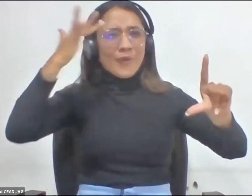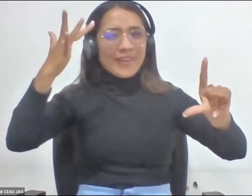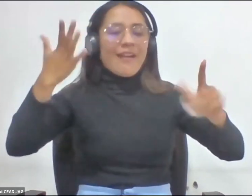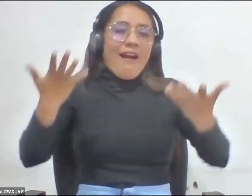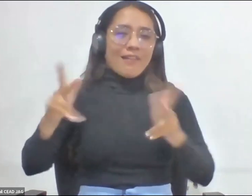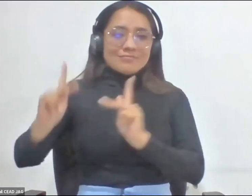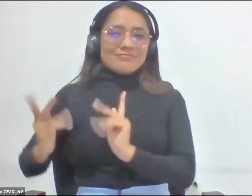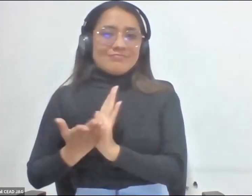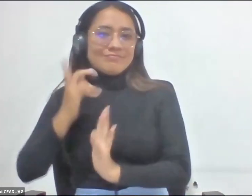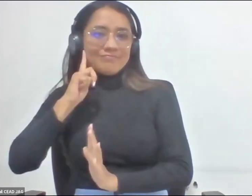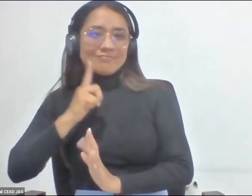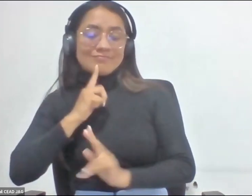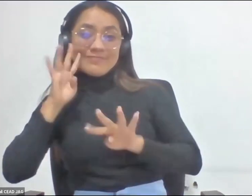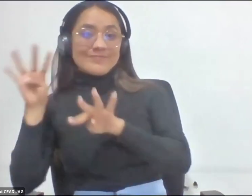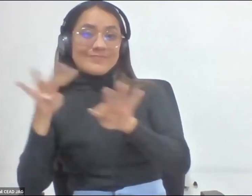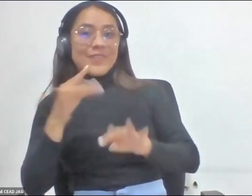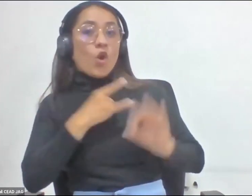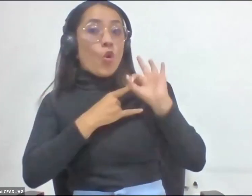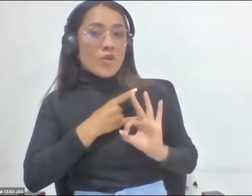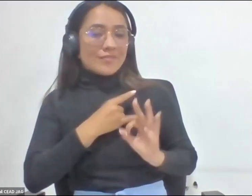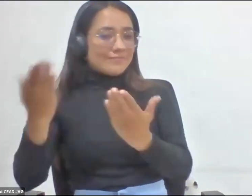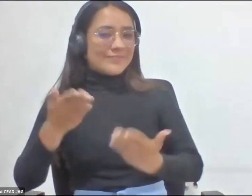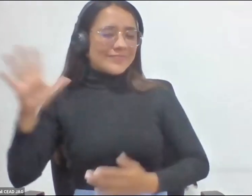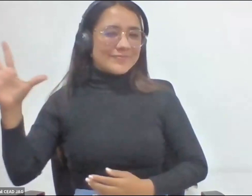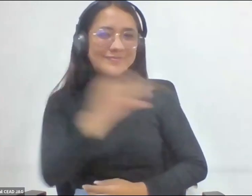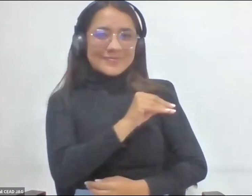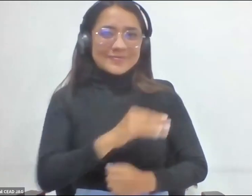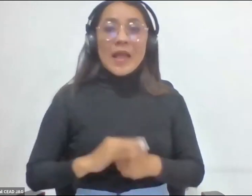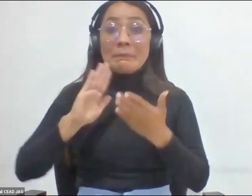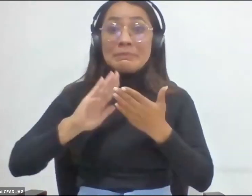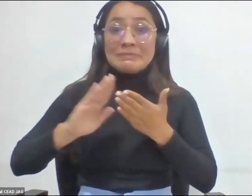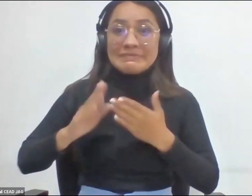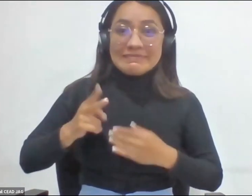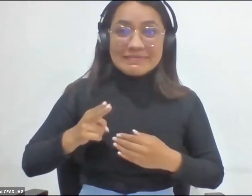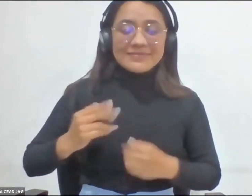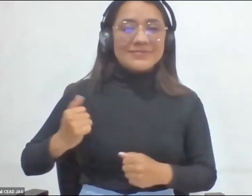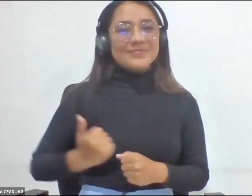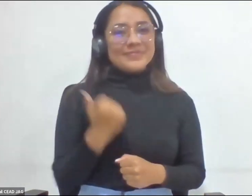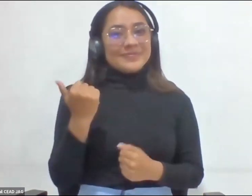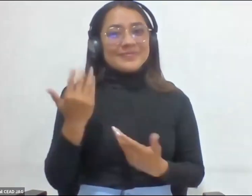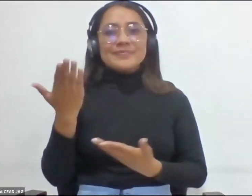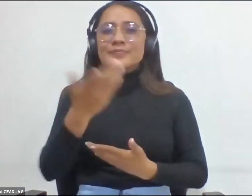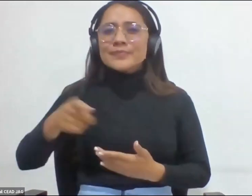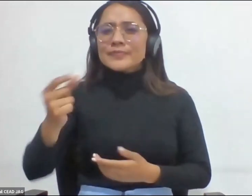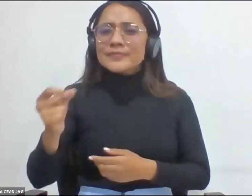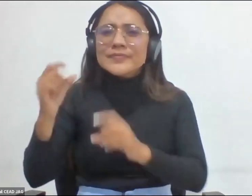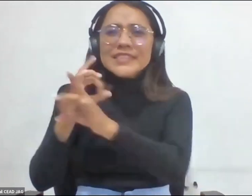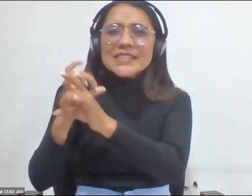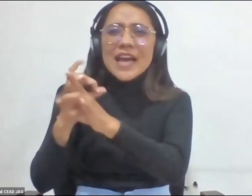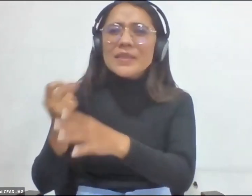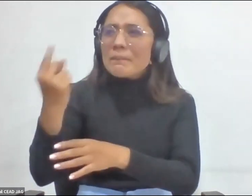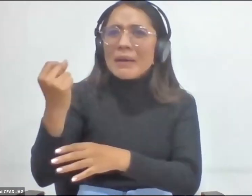porque en la unad cabemos todos Perdón introducción pero aprovecho para hay una pregunta insistente en el chat